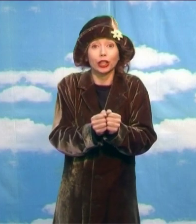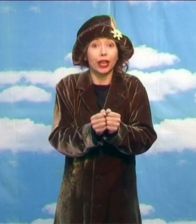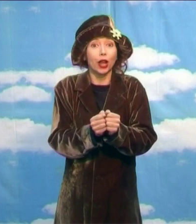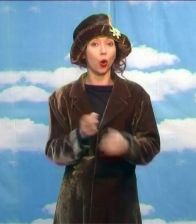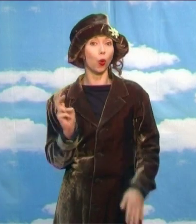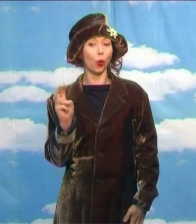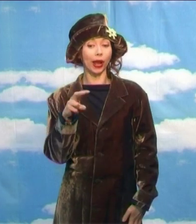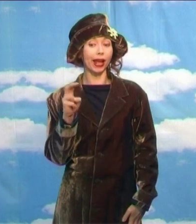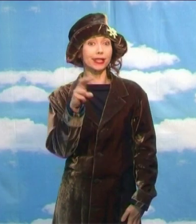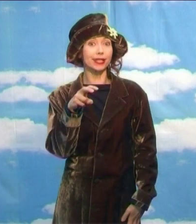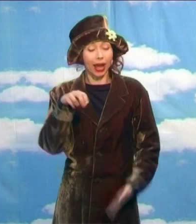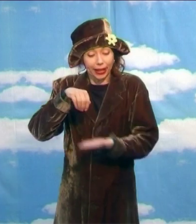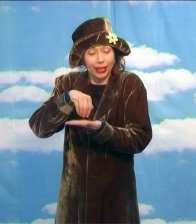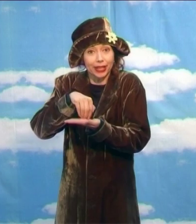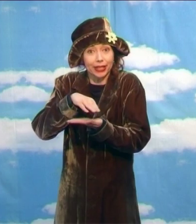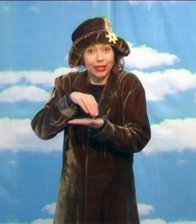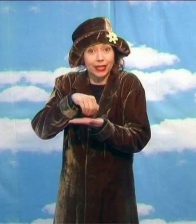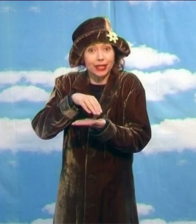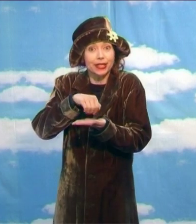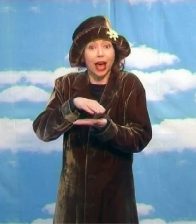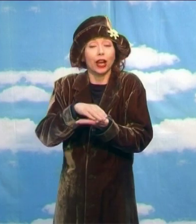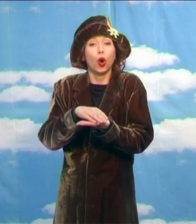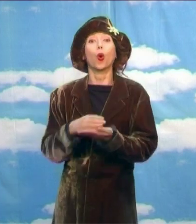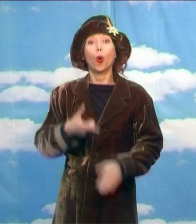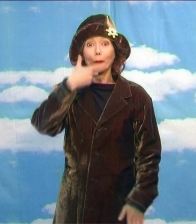julgransaker och hästar, grisar och